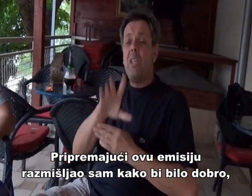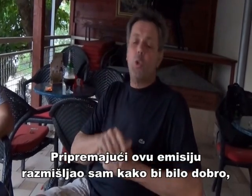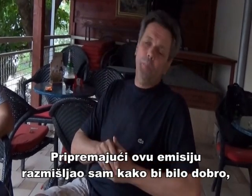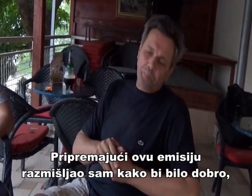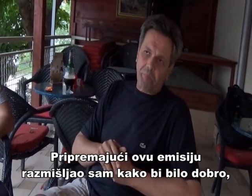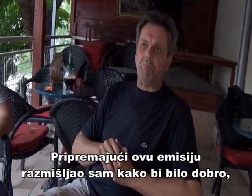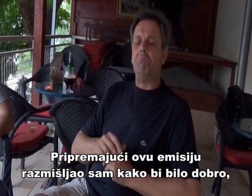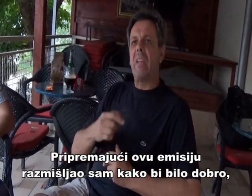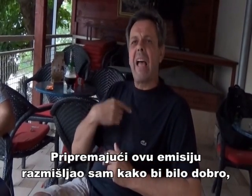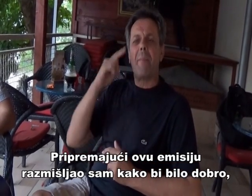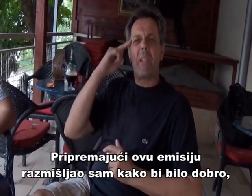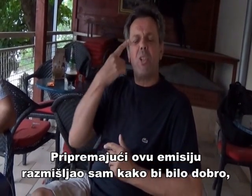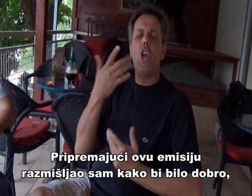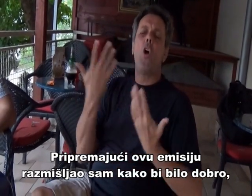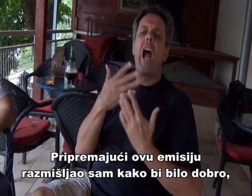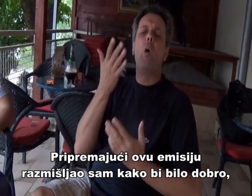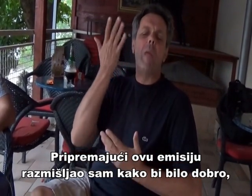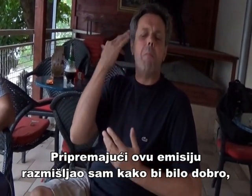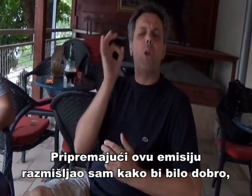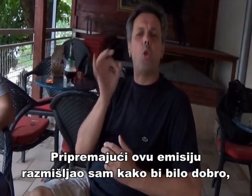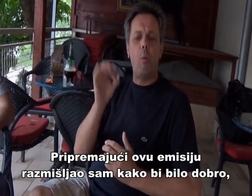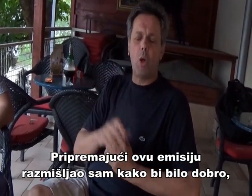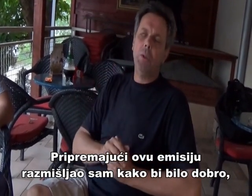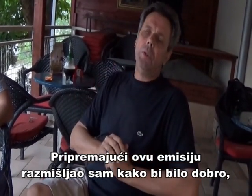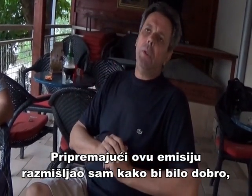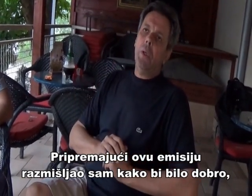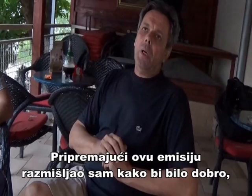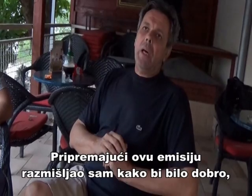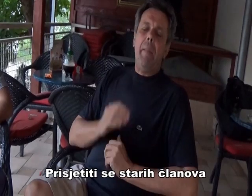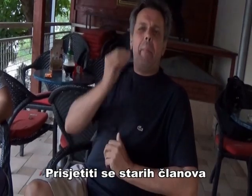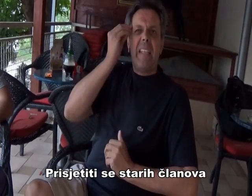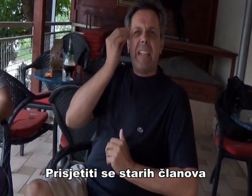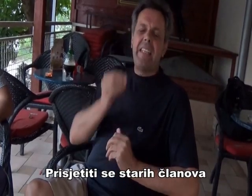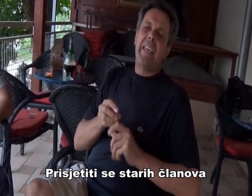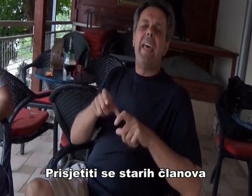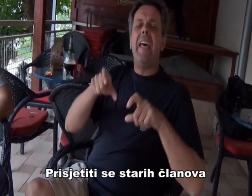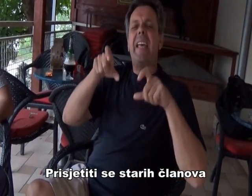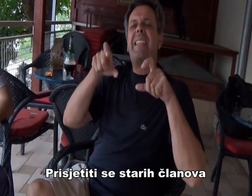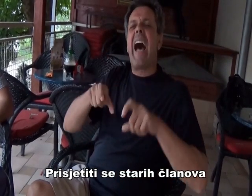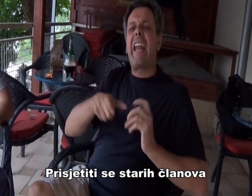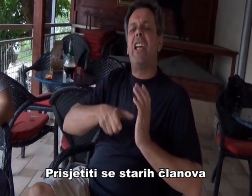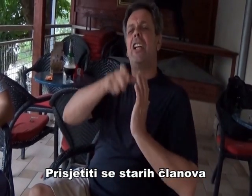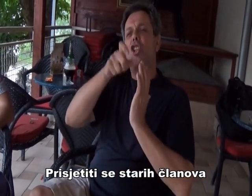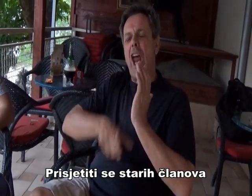emisiju, ja sam razmišljao kako bi bilo dobro prisjetiti se starih